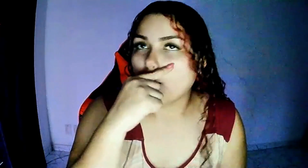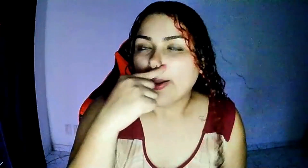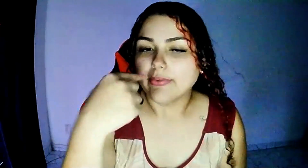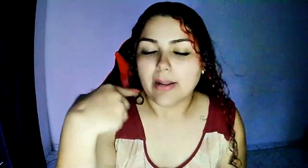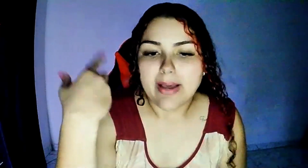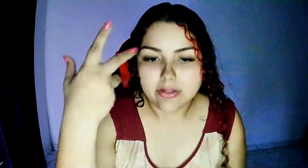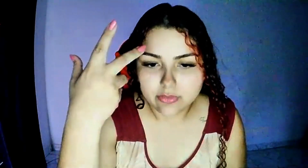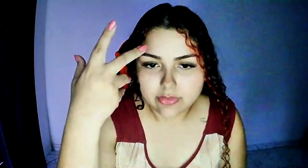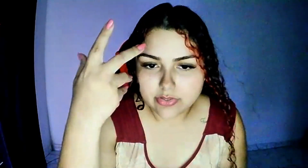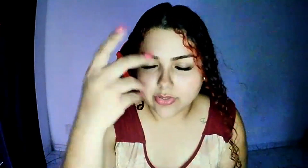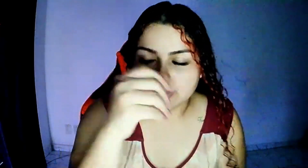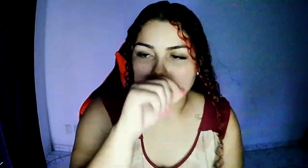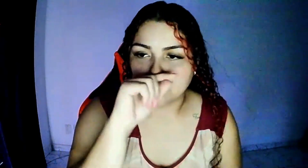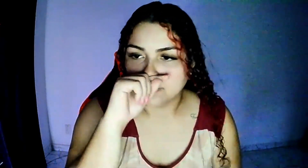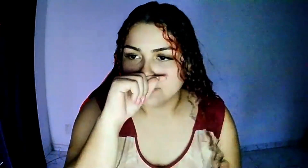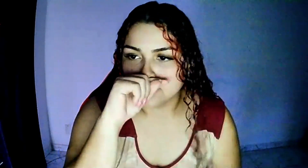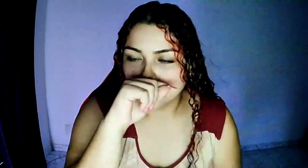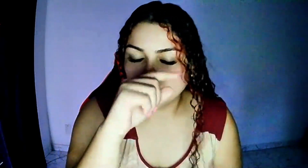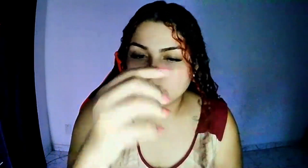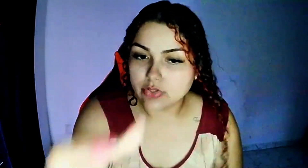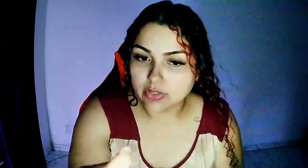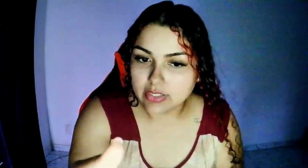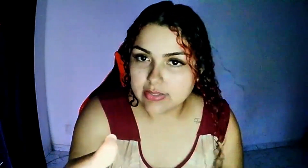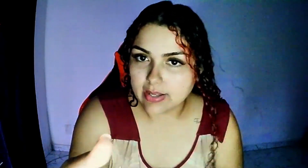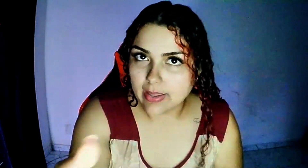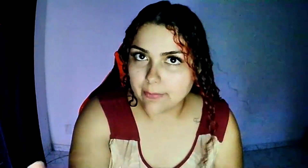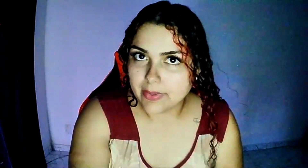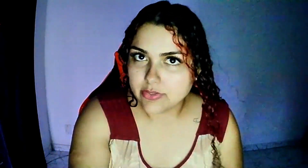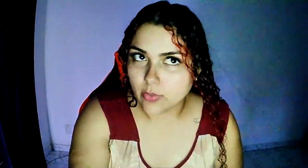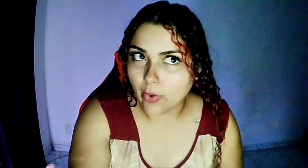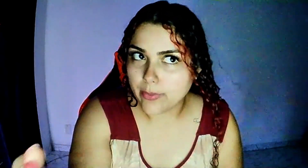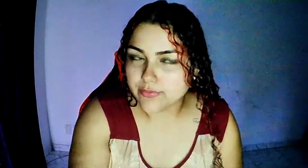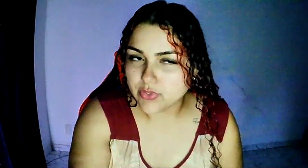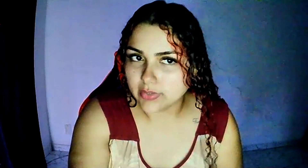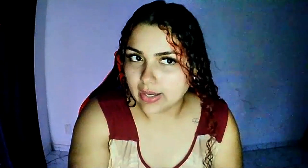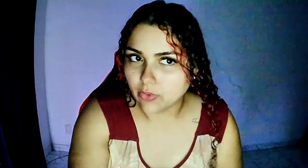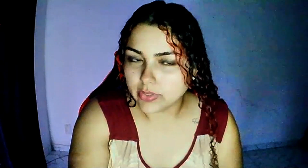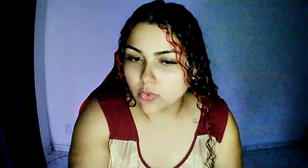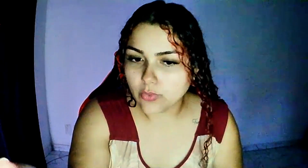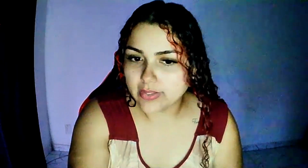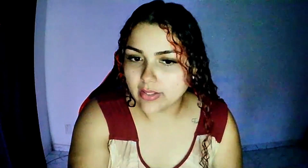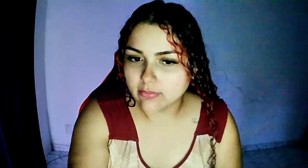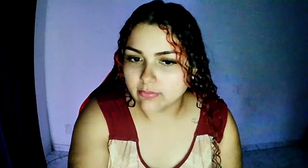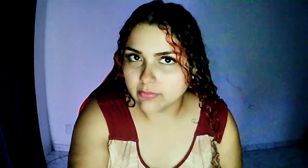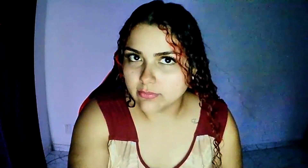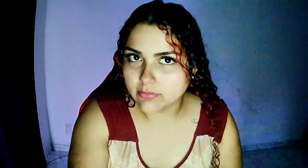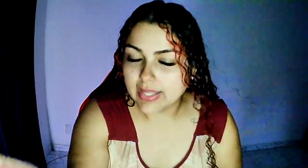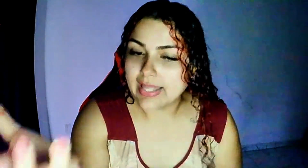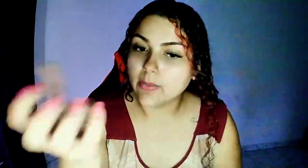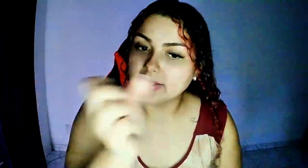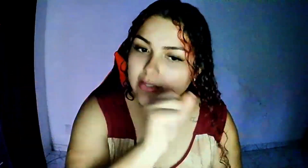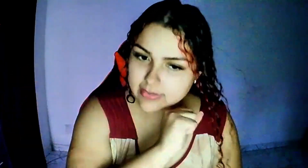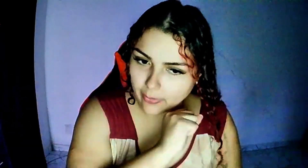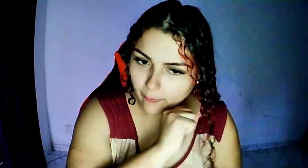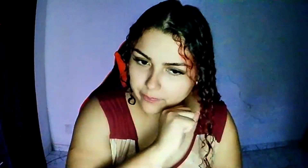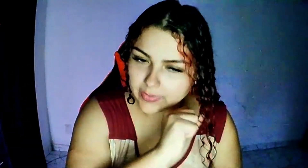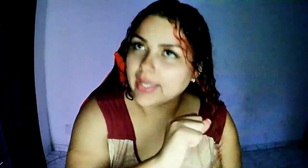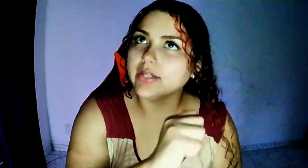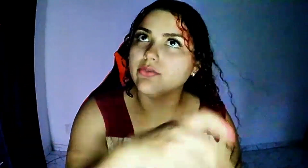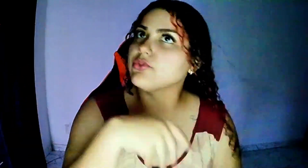é o trabalho do nutricionista? O nutricionista é a pessoa, é um profissional que cuida da alimentação, né, em